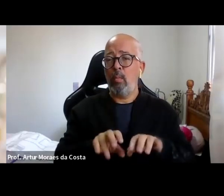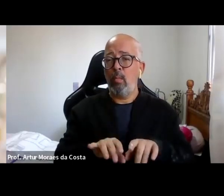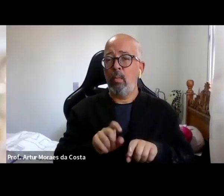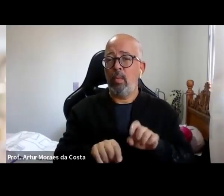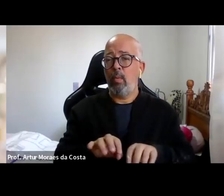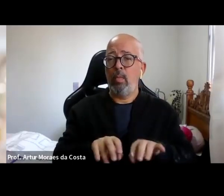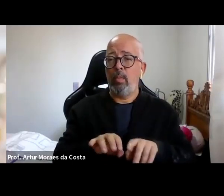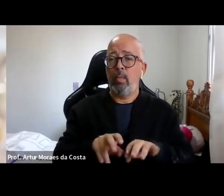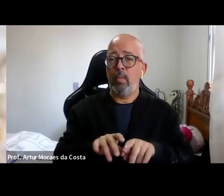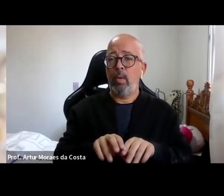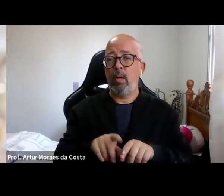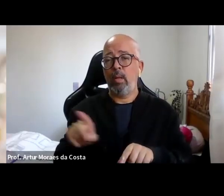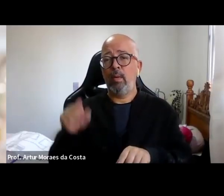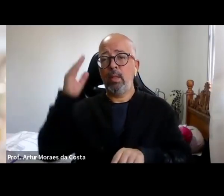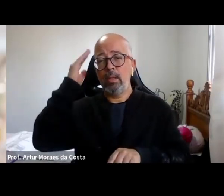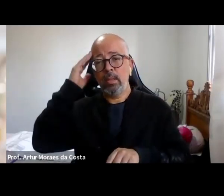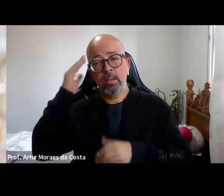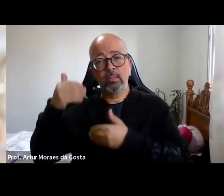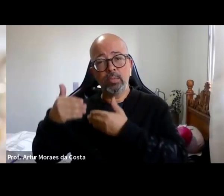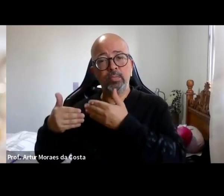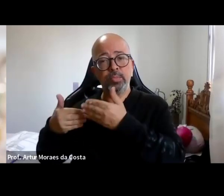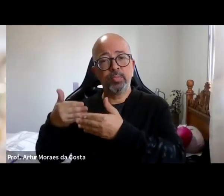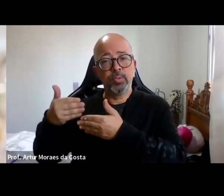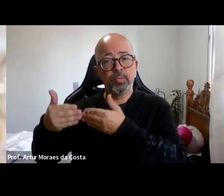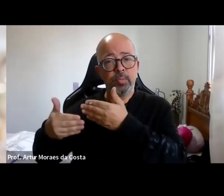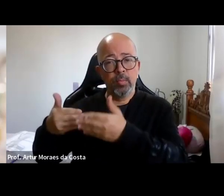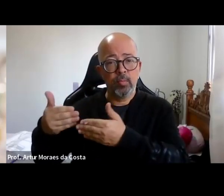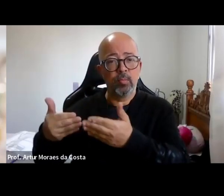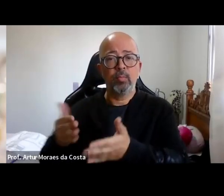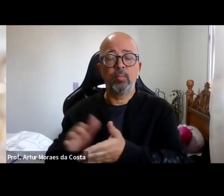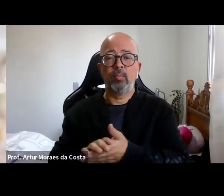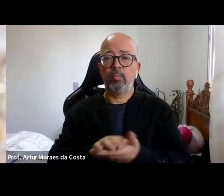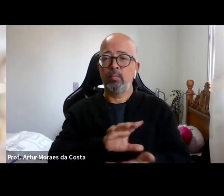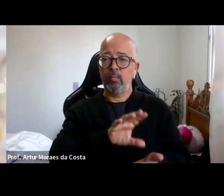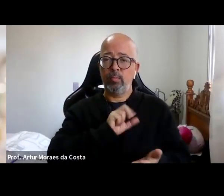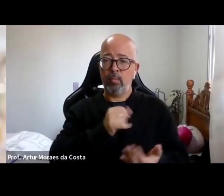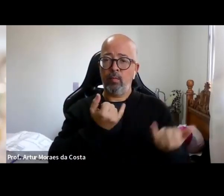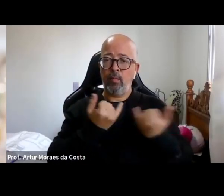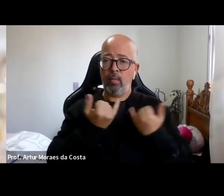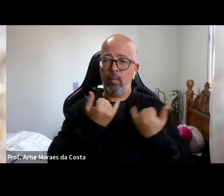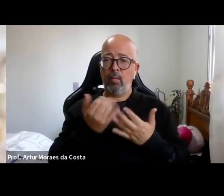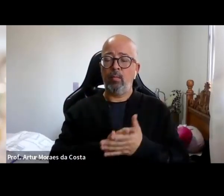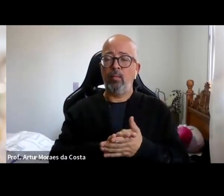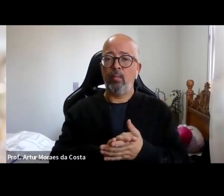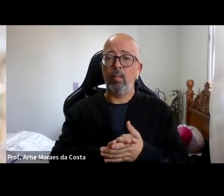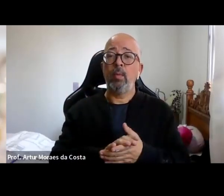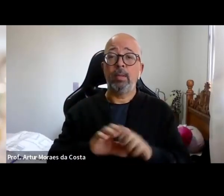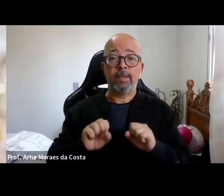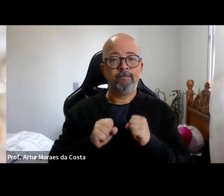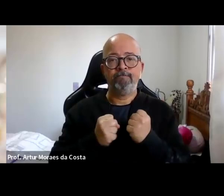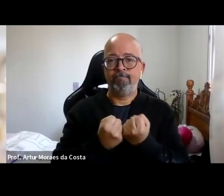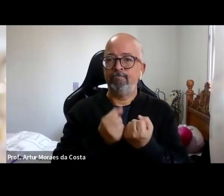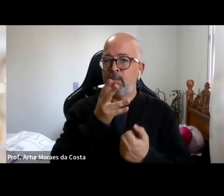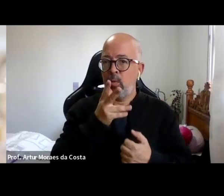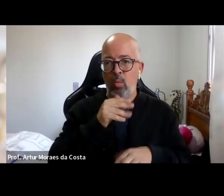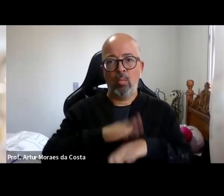braile como la que les contaba hace poco de de Miriam Torres La teletouch eh lógico que el esfuerzo para la comprensión tiene que